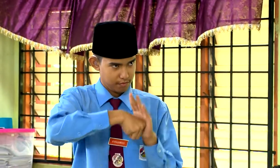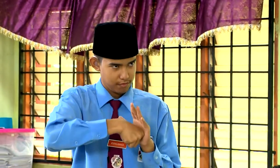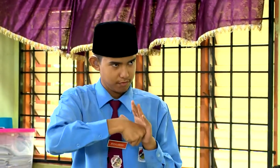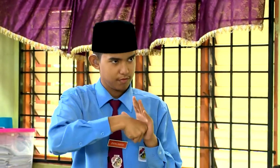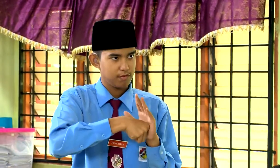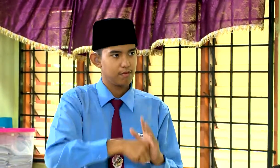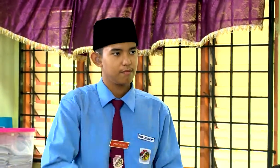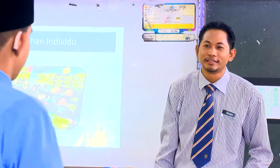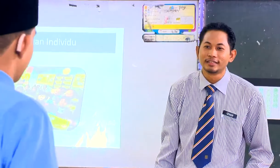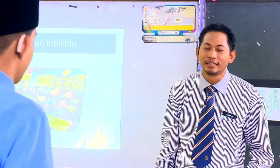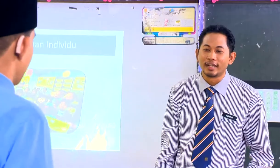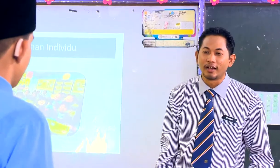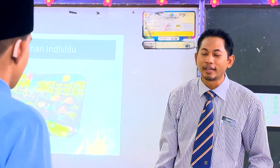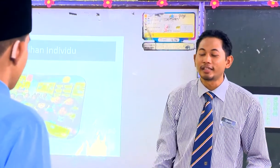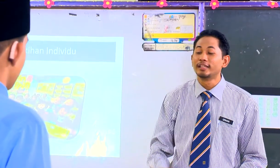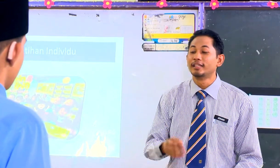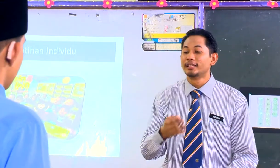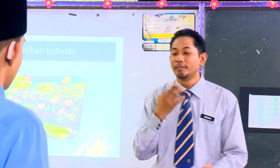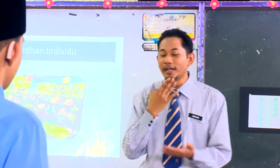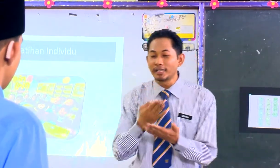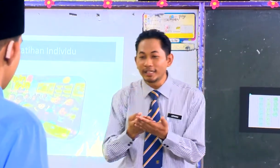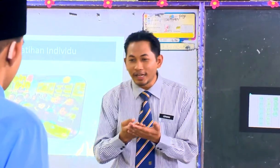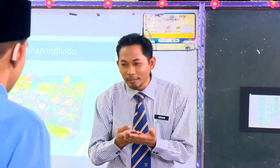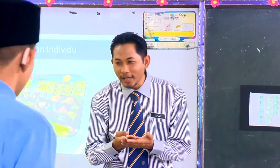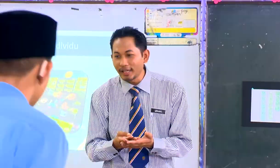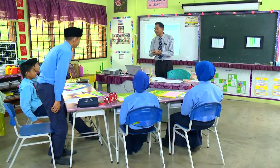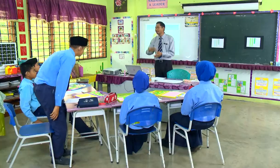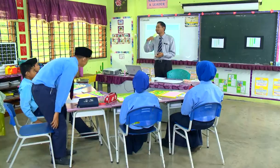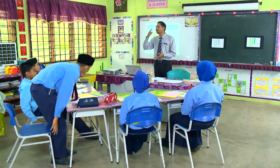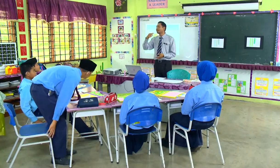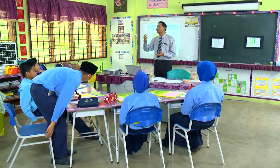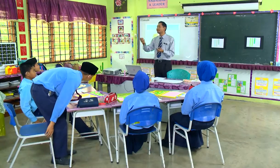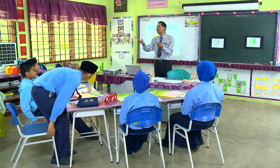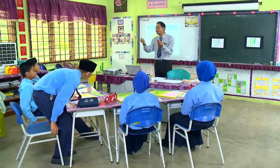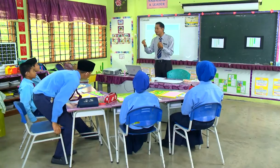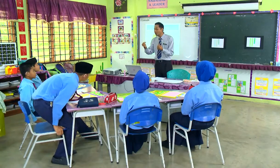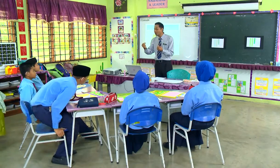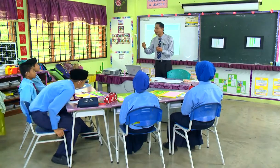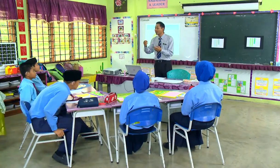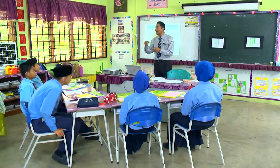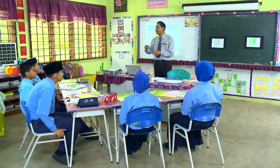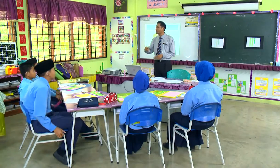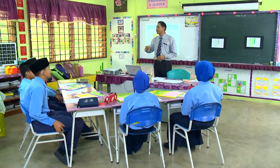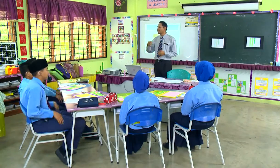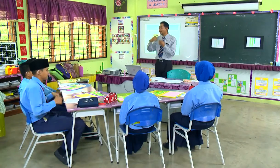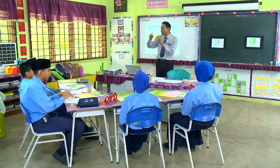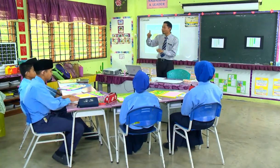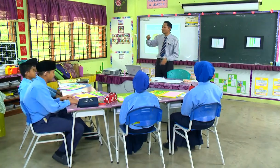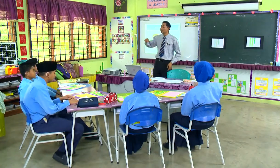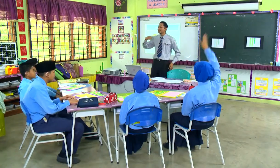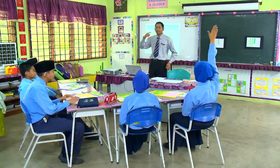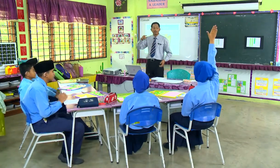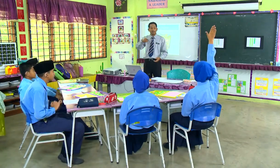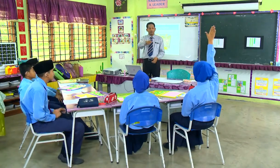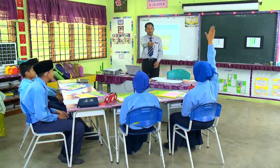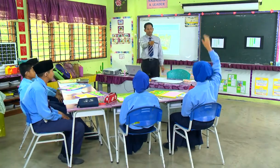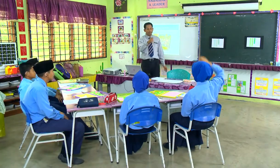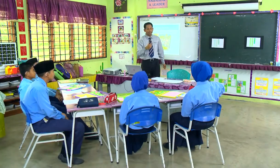minit. Okay. Terima kasih Rahman. Siapa lagi yang mahu jawab? Okey, bagus.